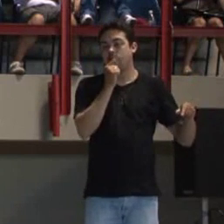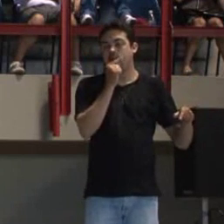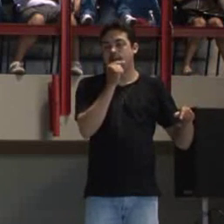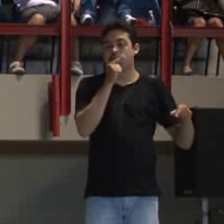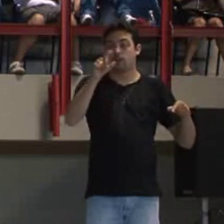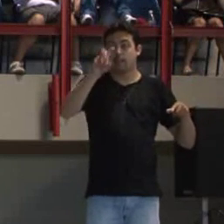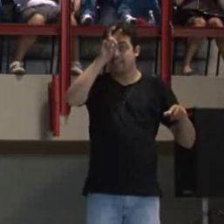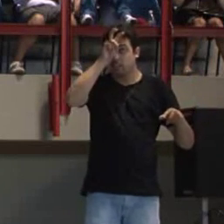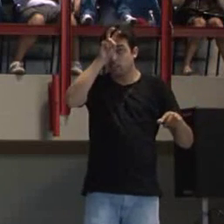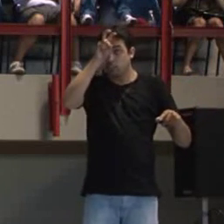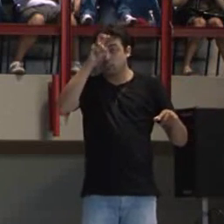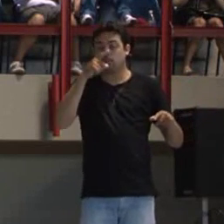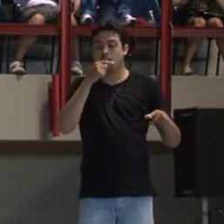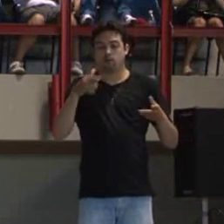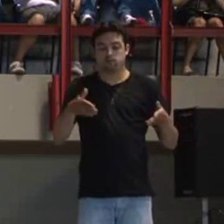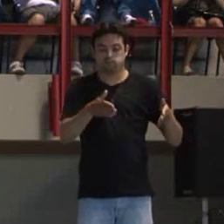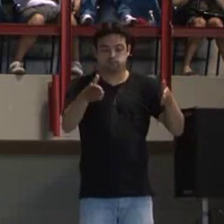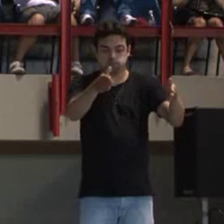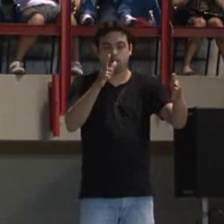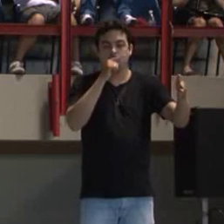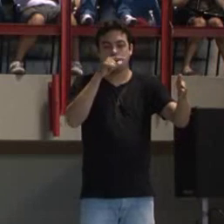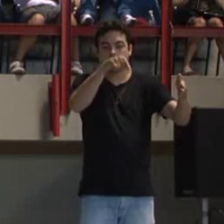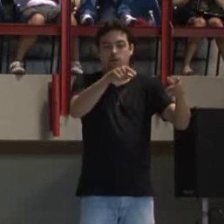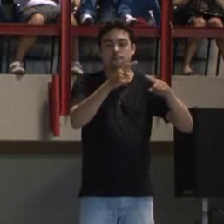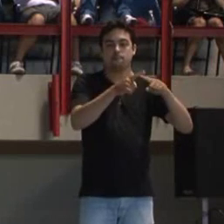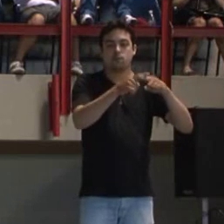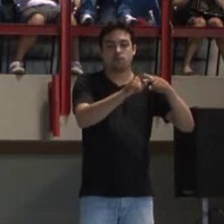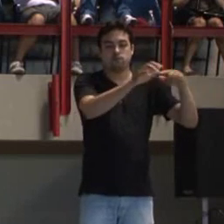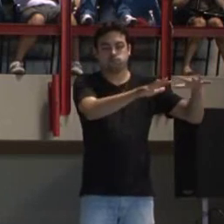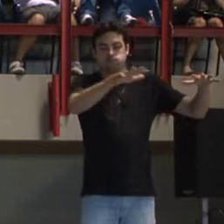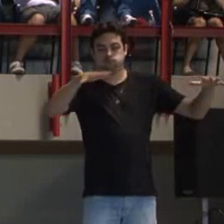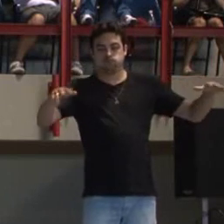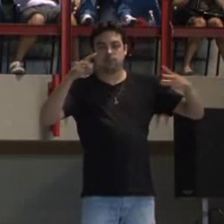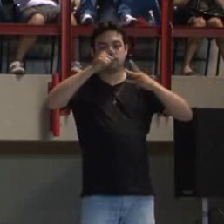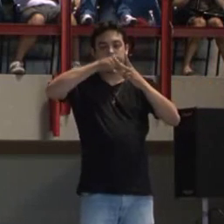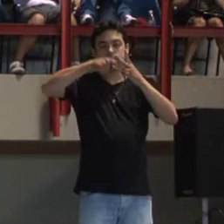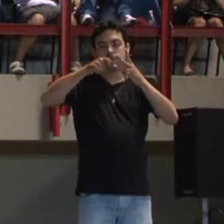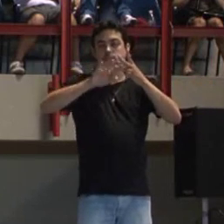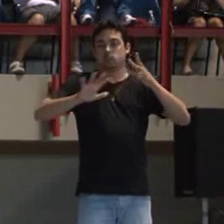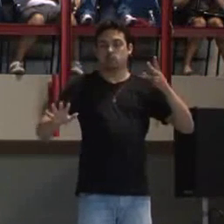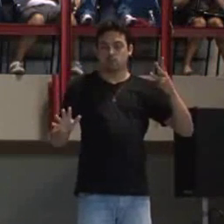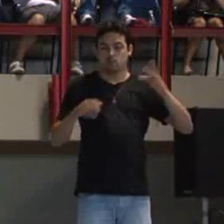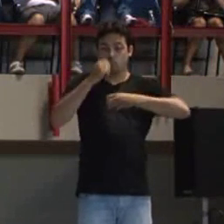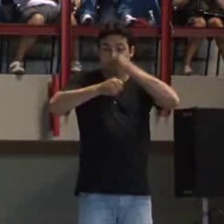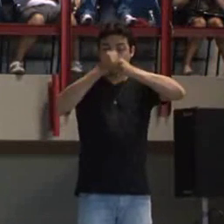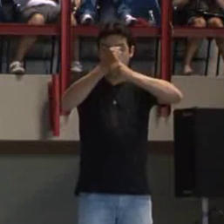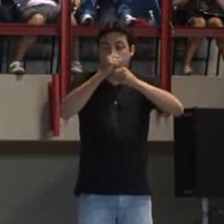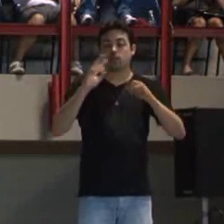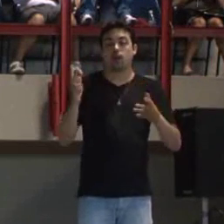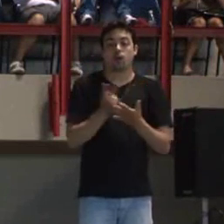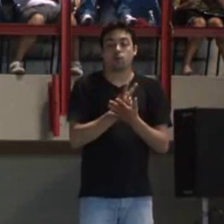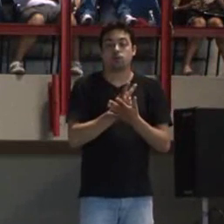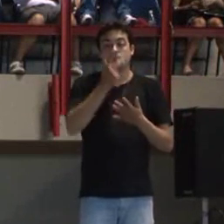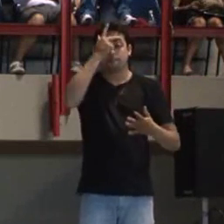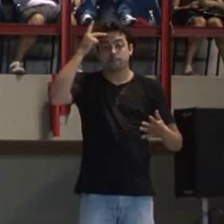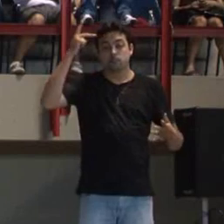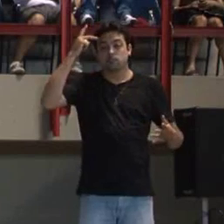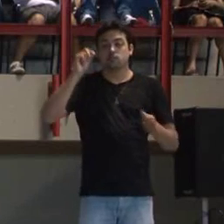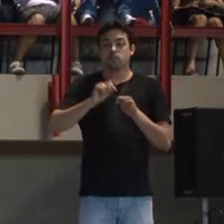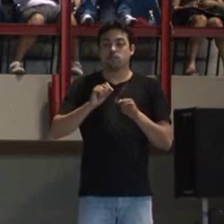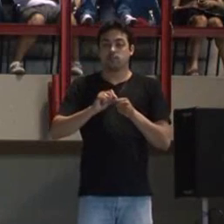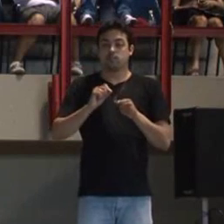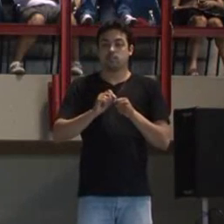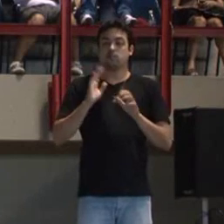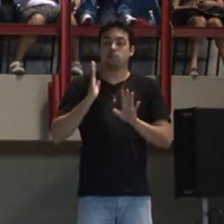no Egito. O rio Nilo tem água o ano inteiro, mas só tem cheia 3 meses no ano, tá? Aí o que acontecia, a galera chegava,